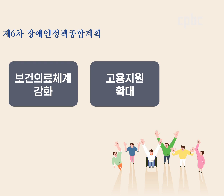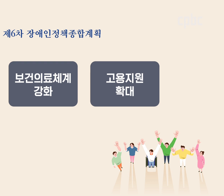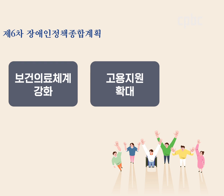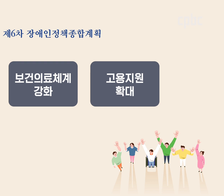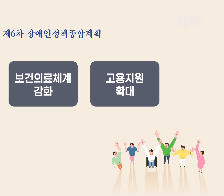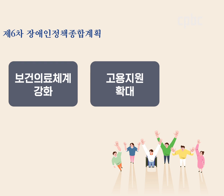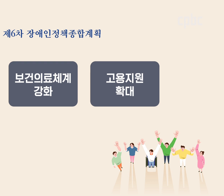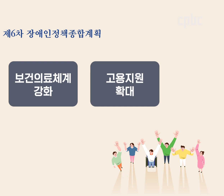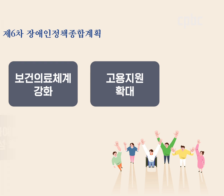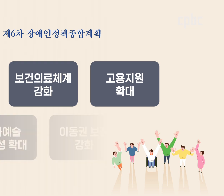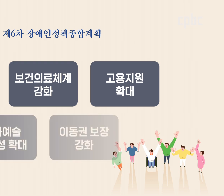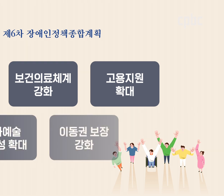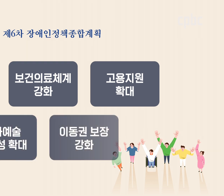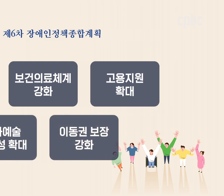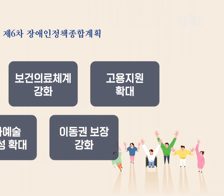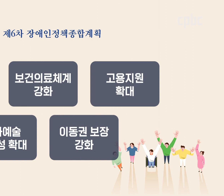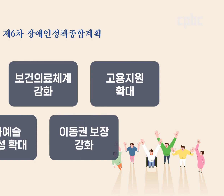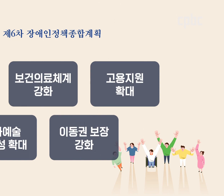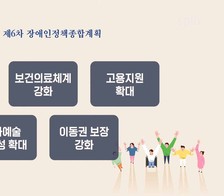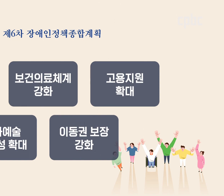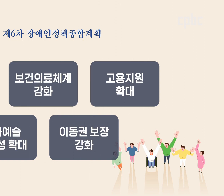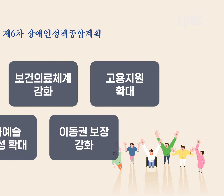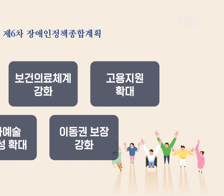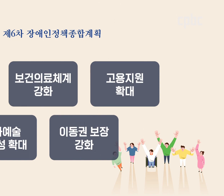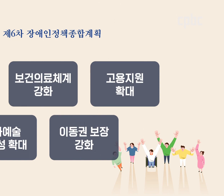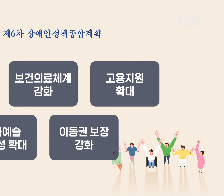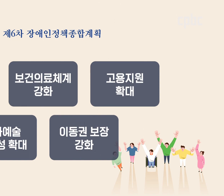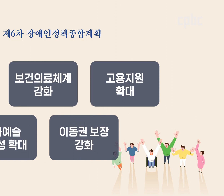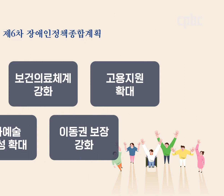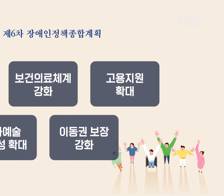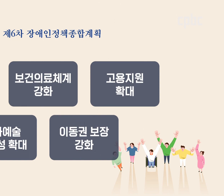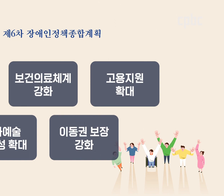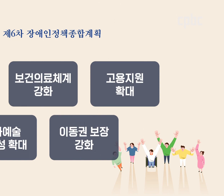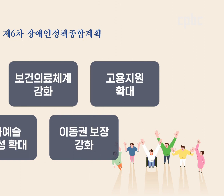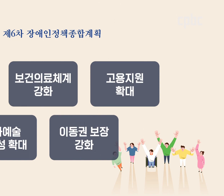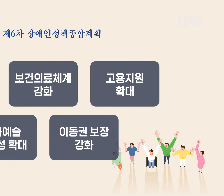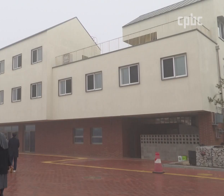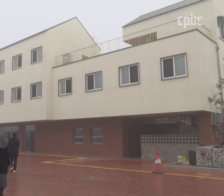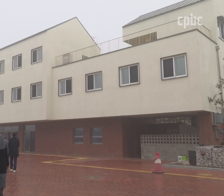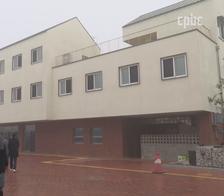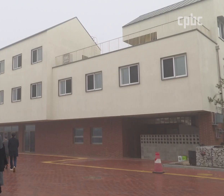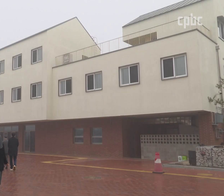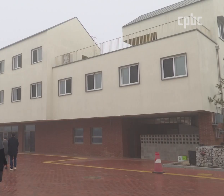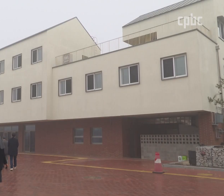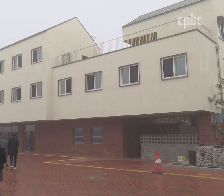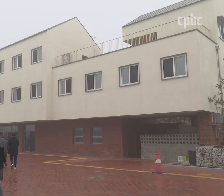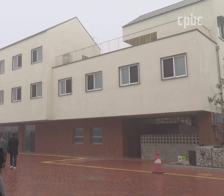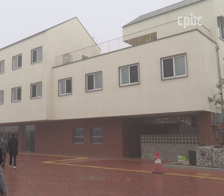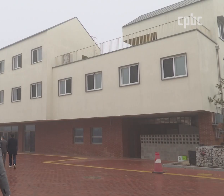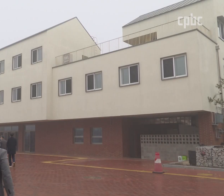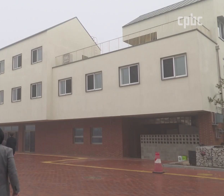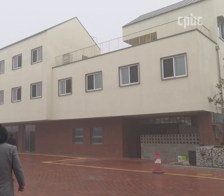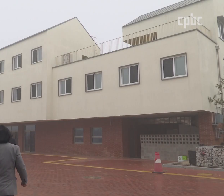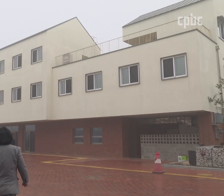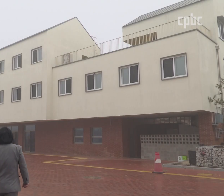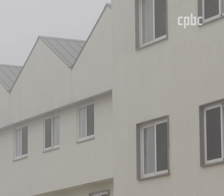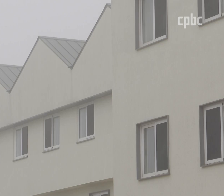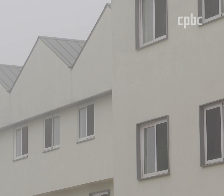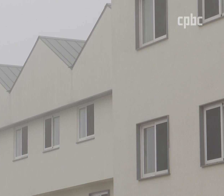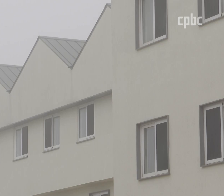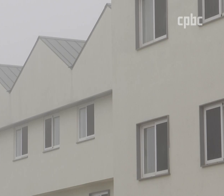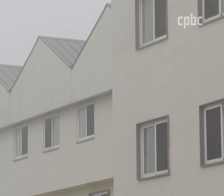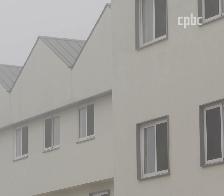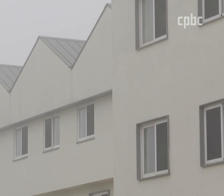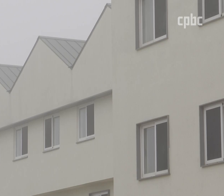강화 고용지원 확대 문화예술 및 이동권 보장 강화 등의 내용이 담겼습니다 한편 이번 계획에서 탈시설에